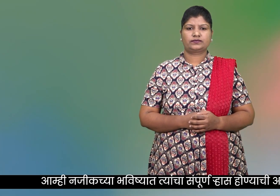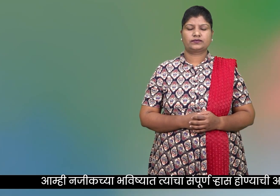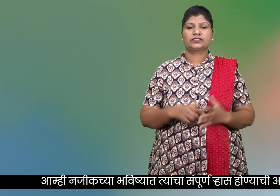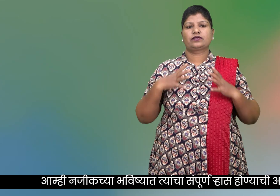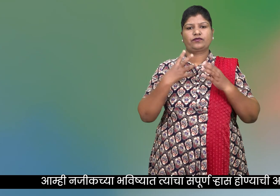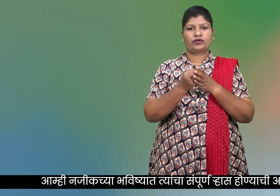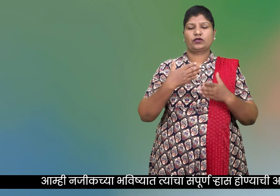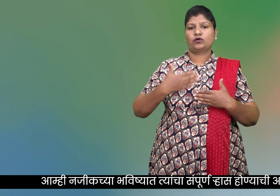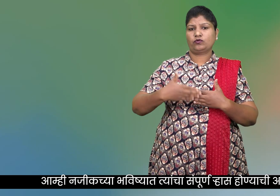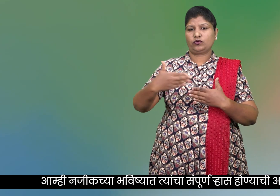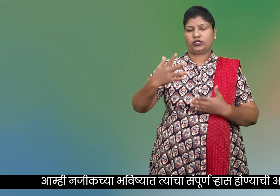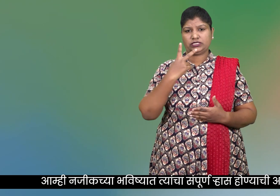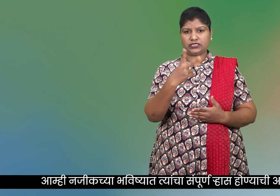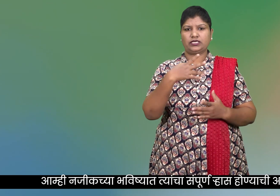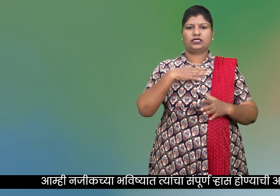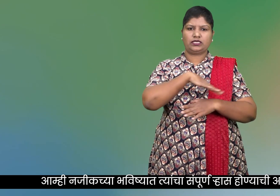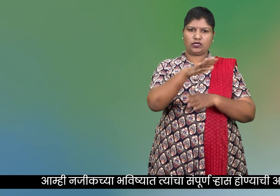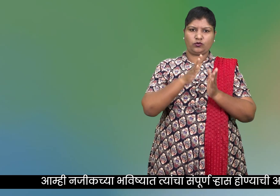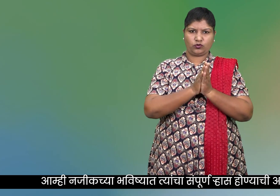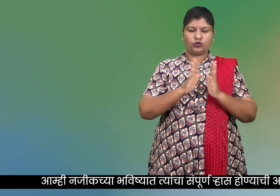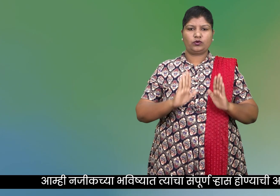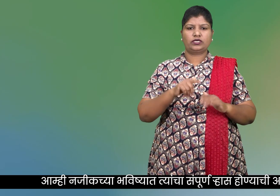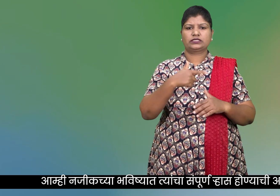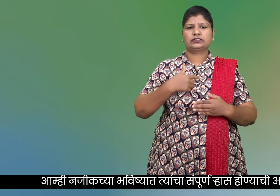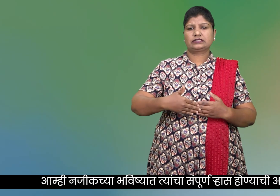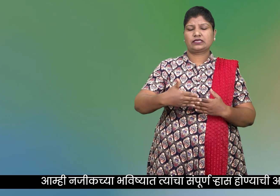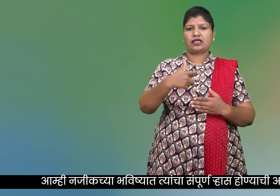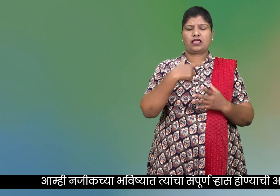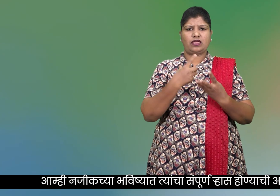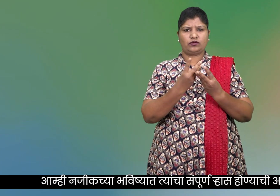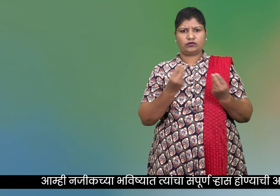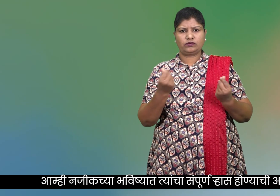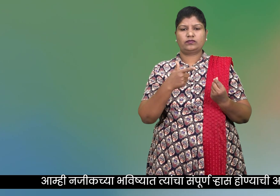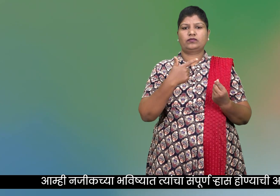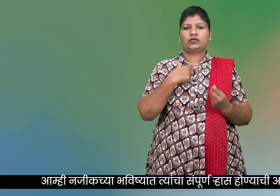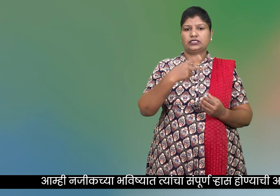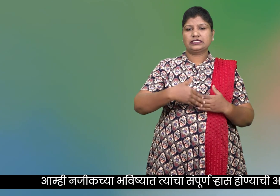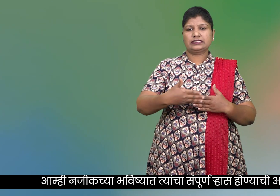आम्ही नजीकच्या भविष्यात त्यांचा संपूर्ण ऱ्हास होण्याची अपेक्षा करत असतो.